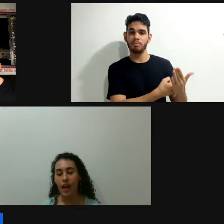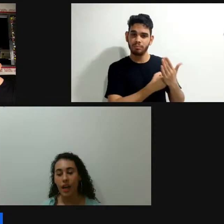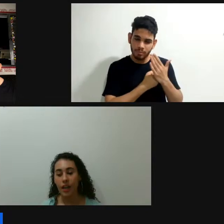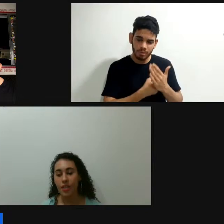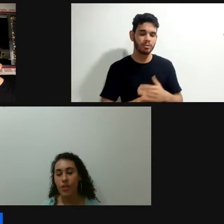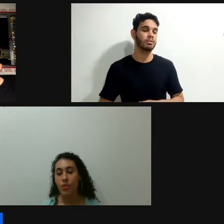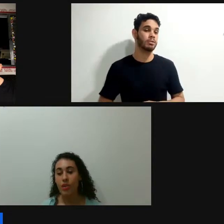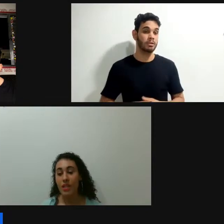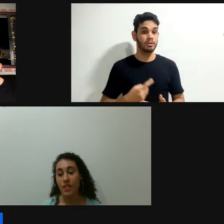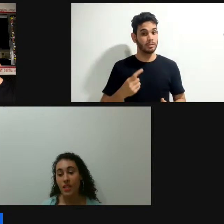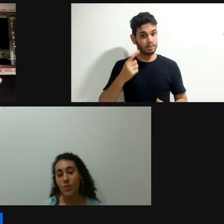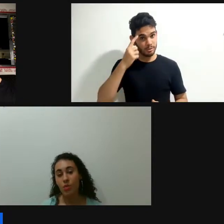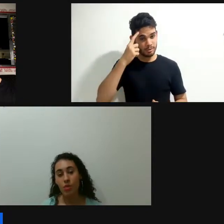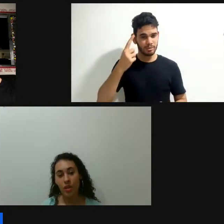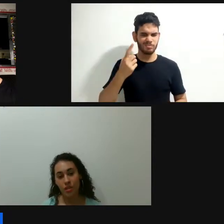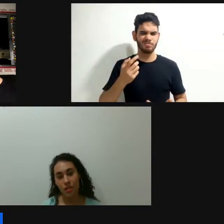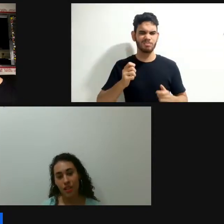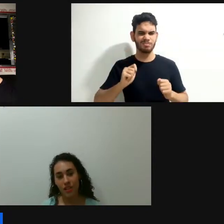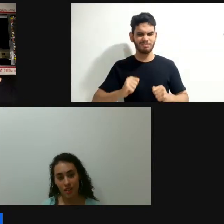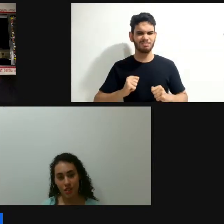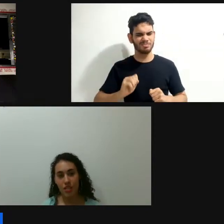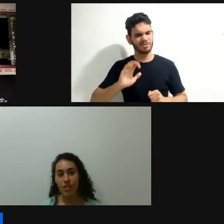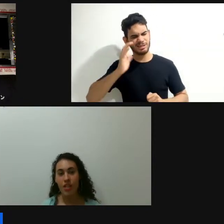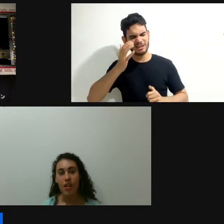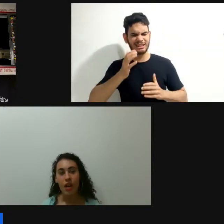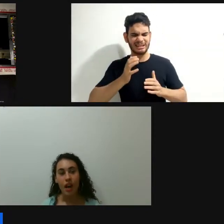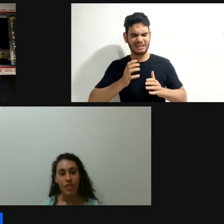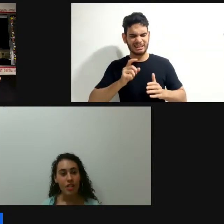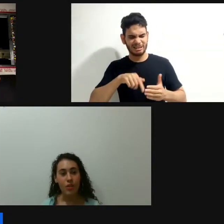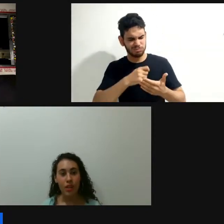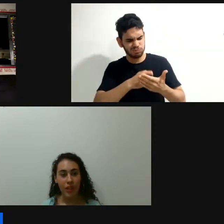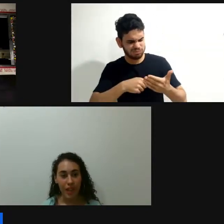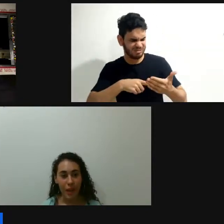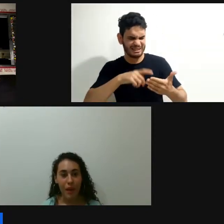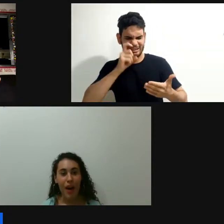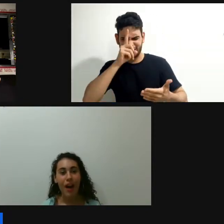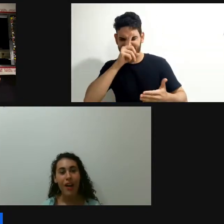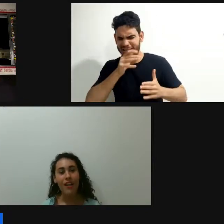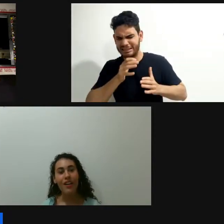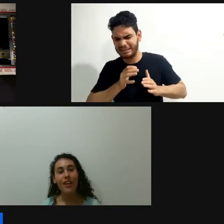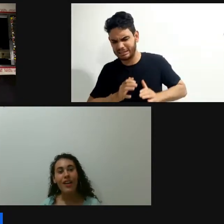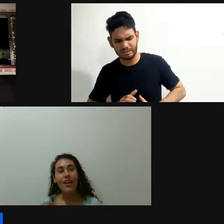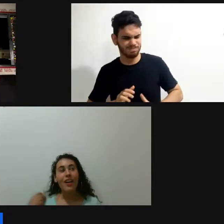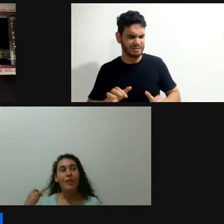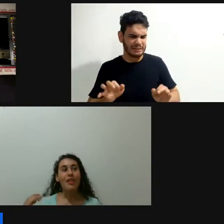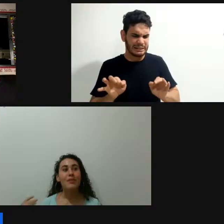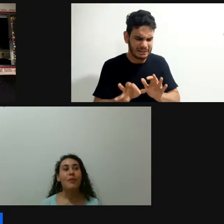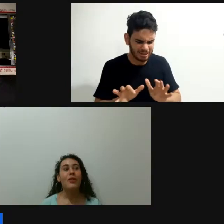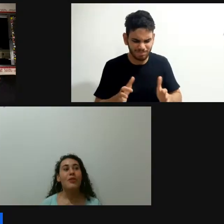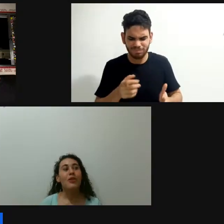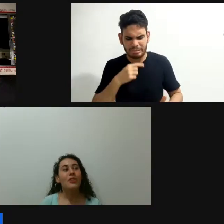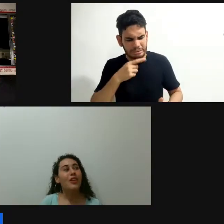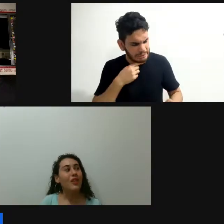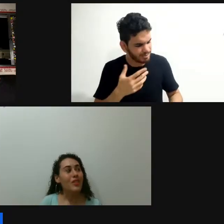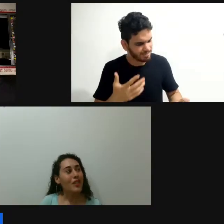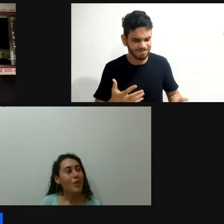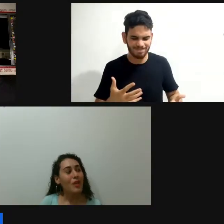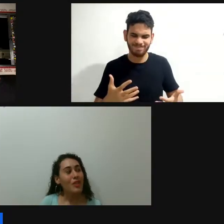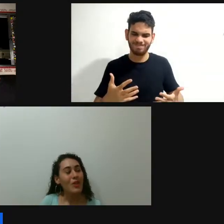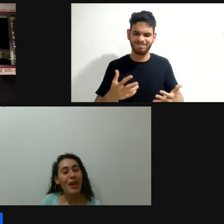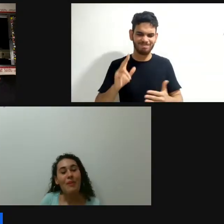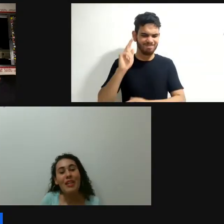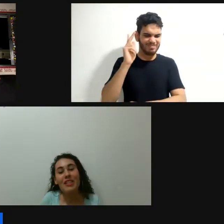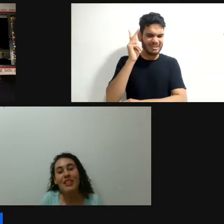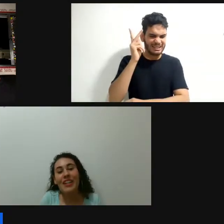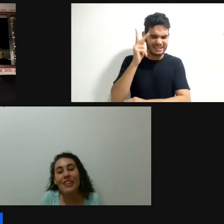ter a questão do desânimo e a gente querer desistir, achar que nunca vai acabar. Principalmente quando a história que você